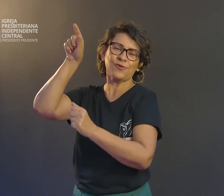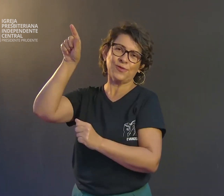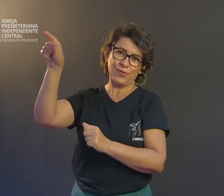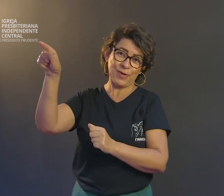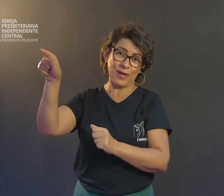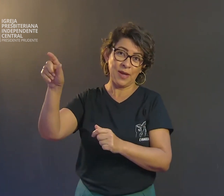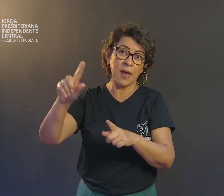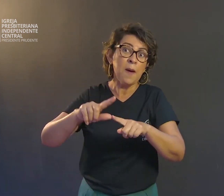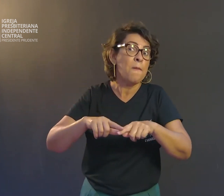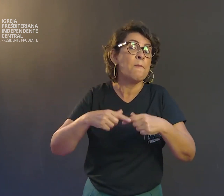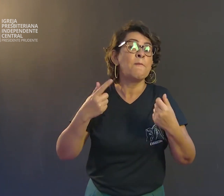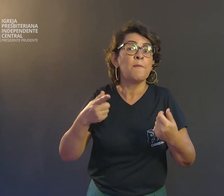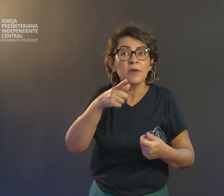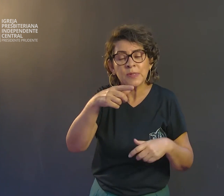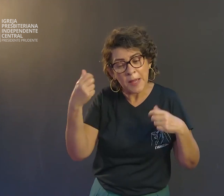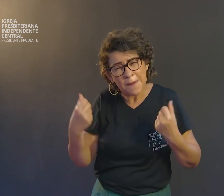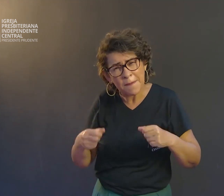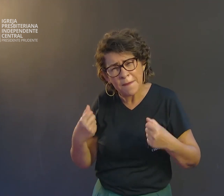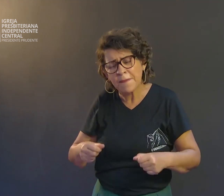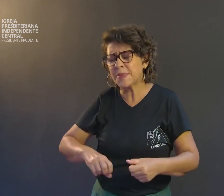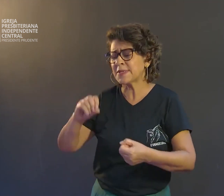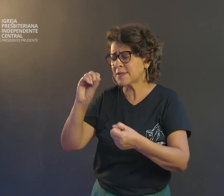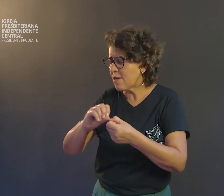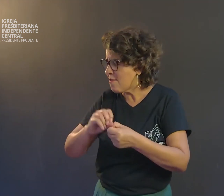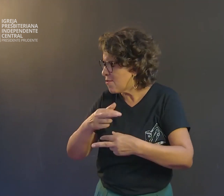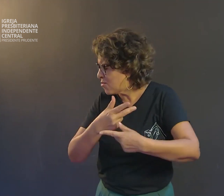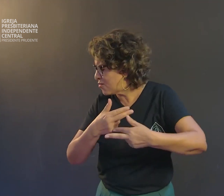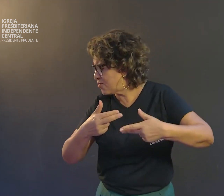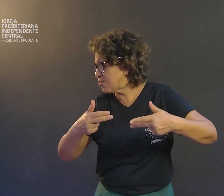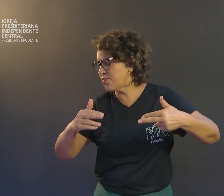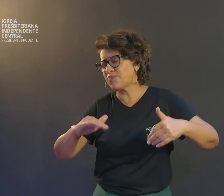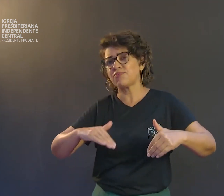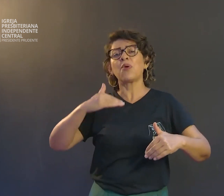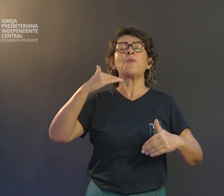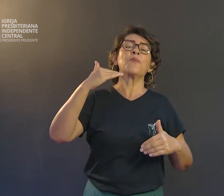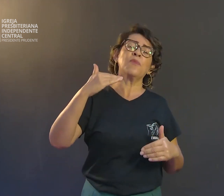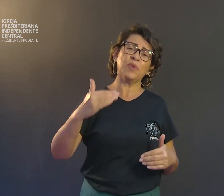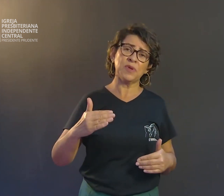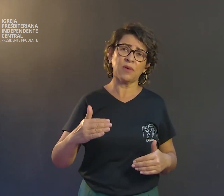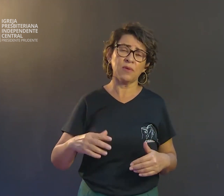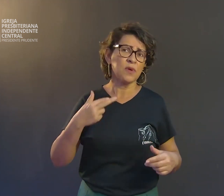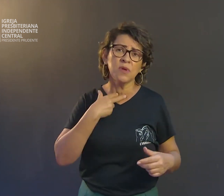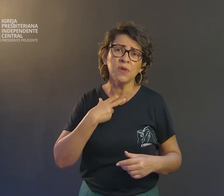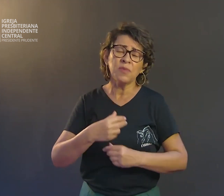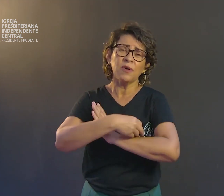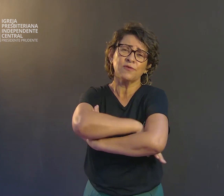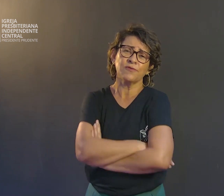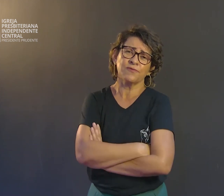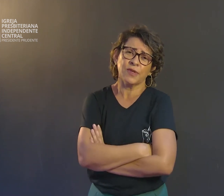fazer. Não devemos cruzar os braços e esperar a volta de Cristo. Precisamos esperar,